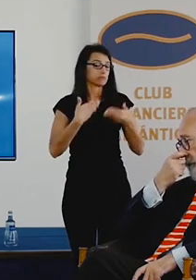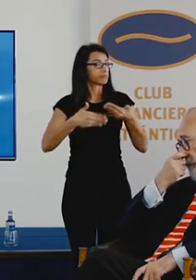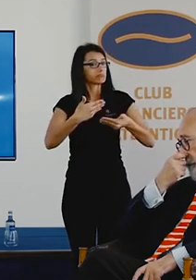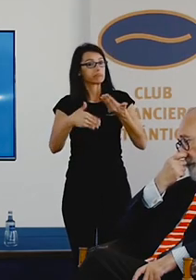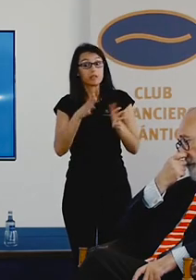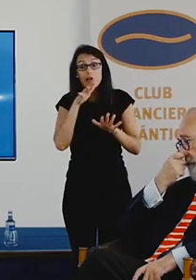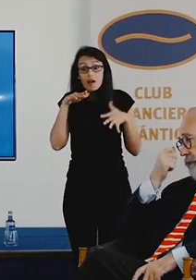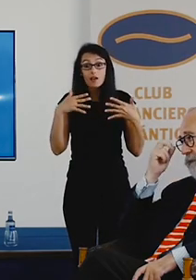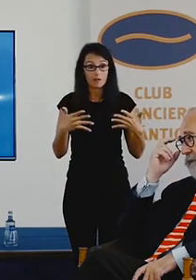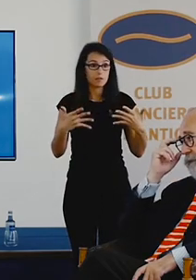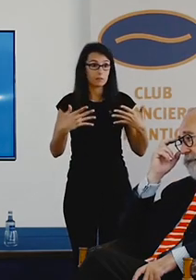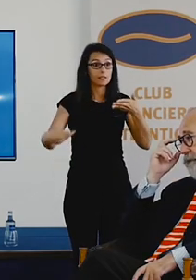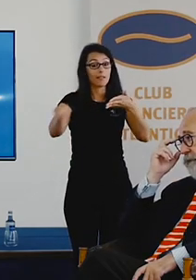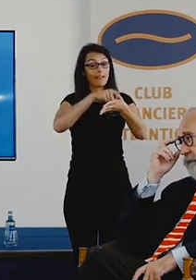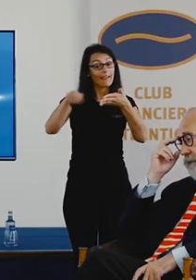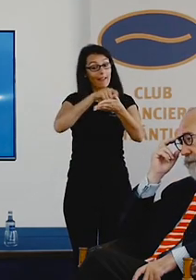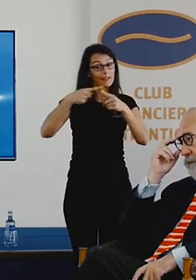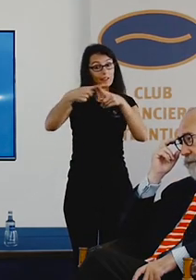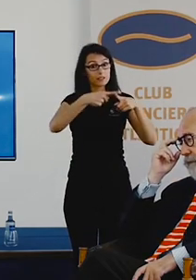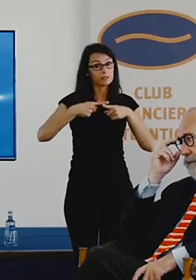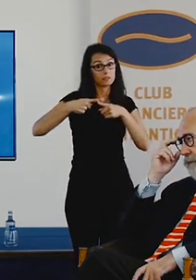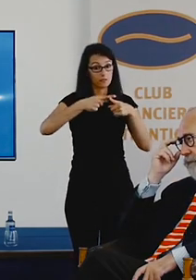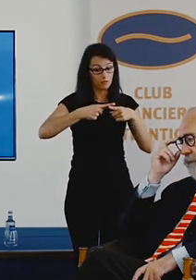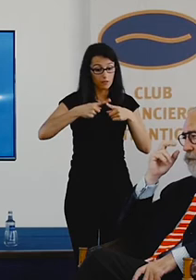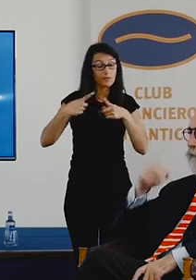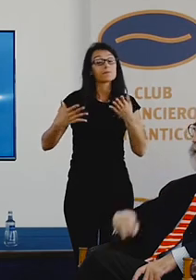se dedica ahora a hacer calendarios solidarios. El calendario de